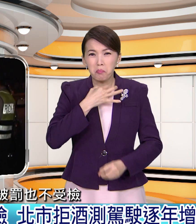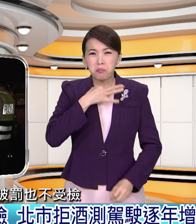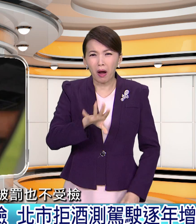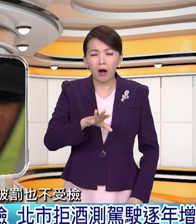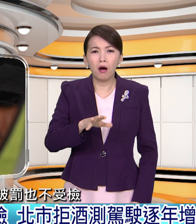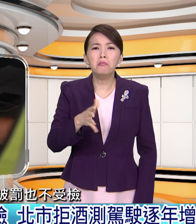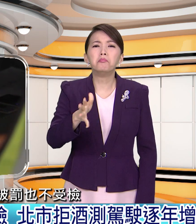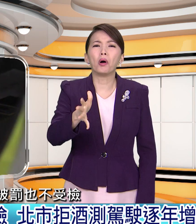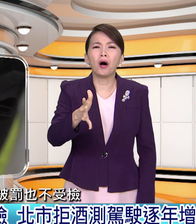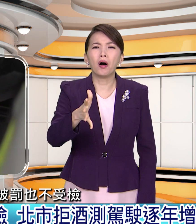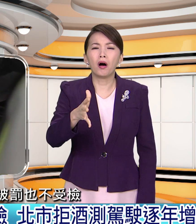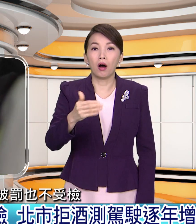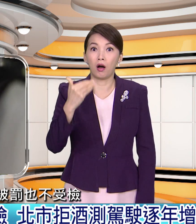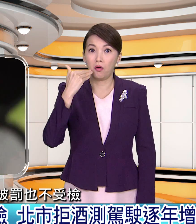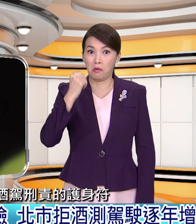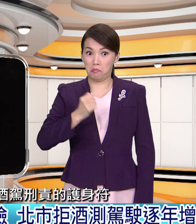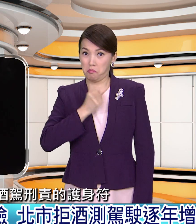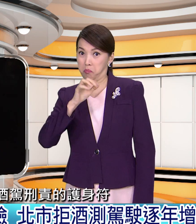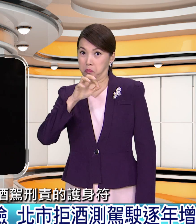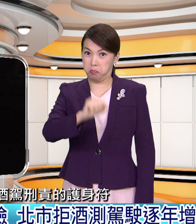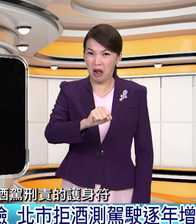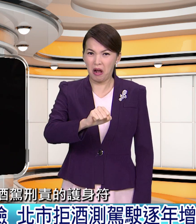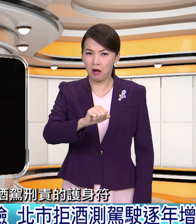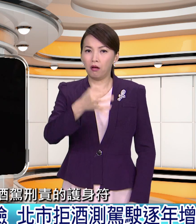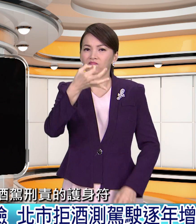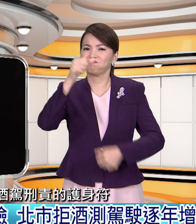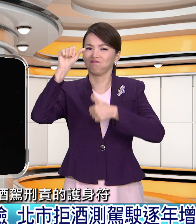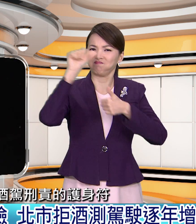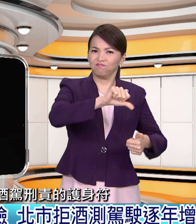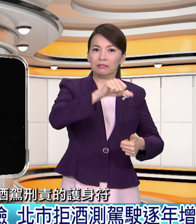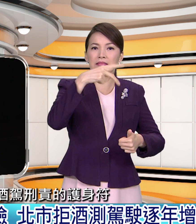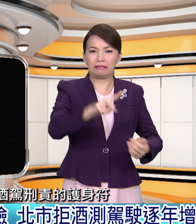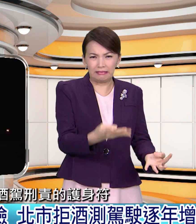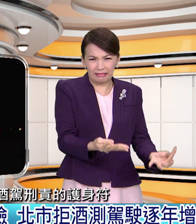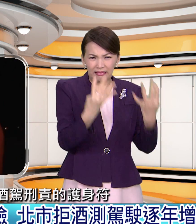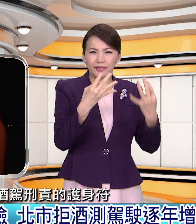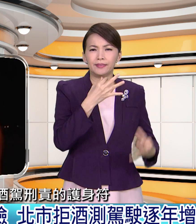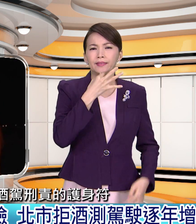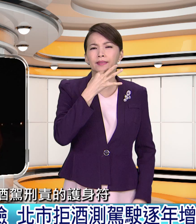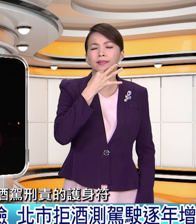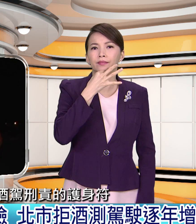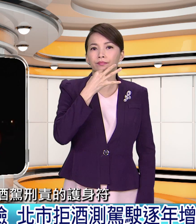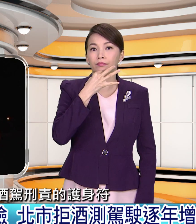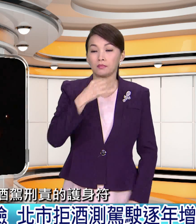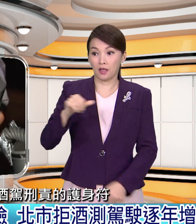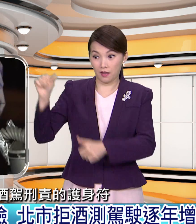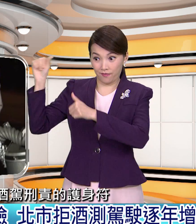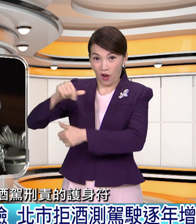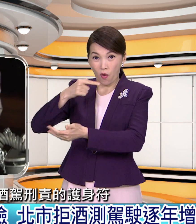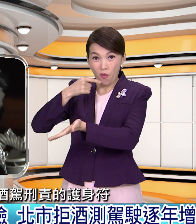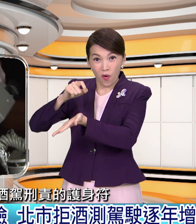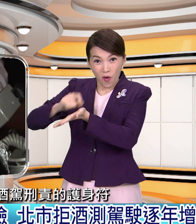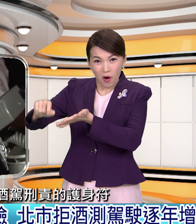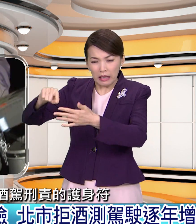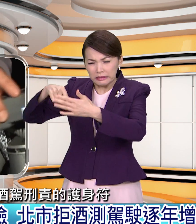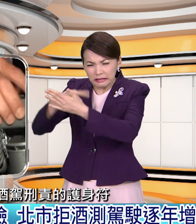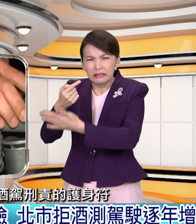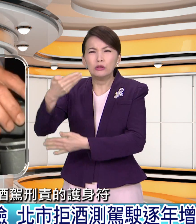愿意接受酒测，把罚单当成是逃避酒驾刑责的护身符。